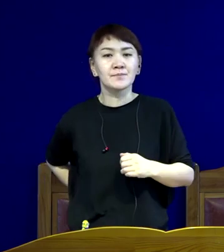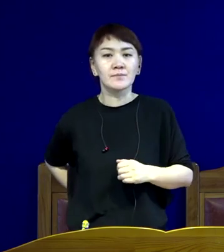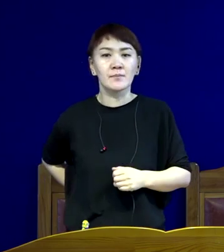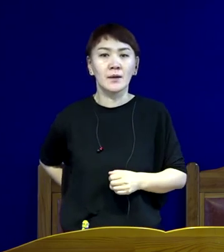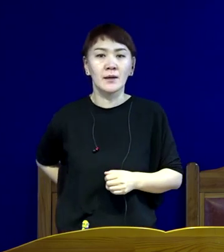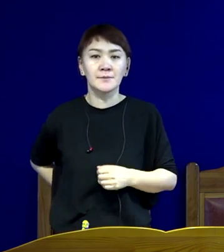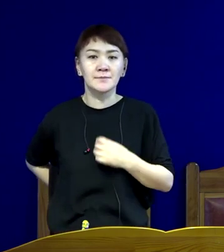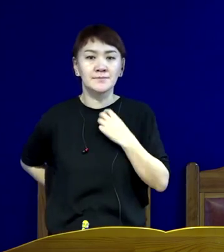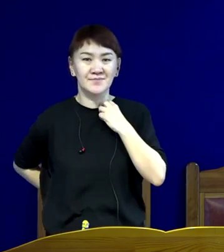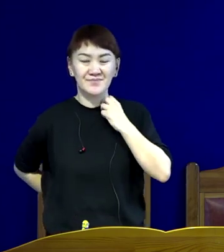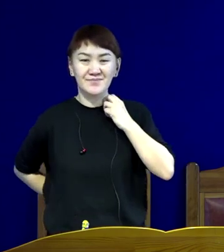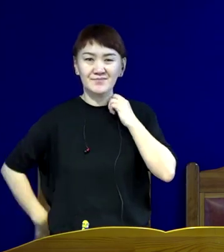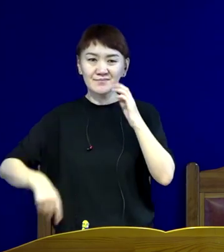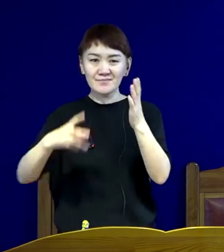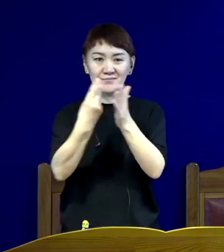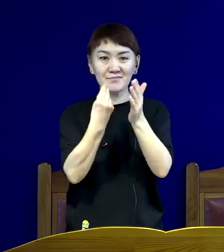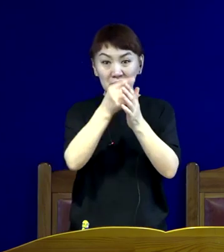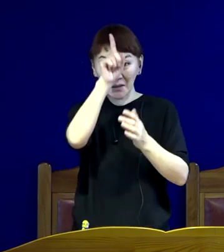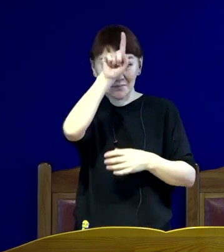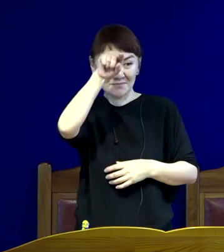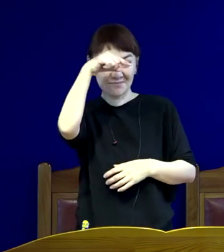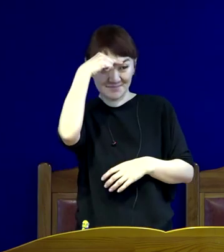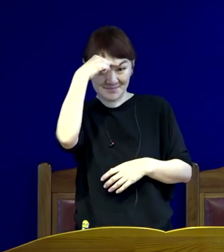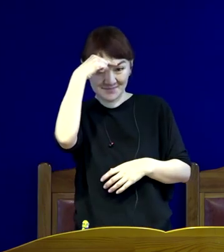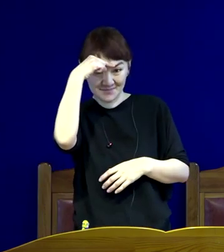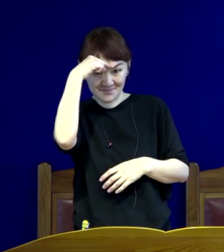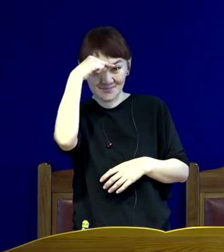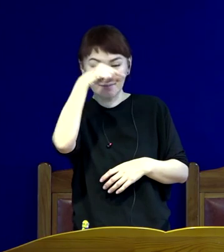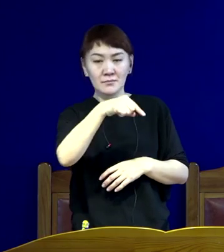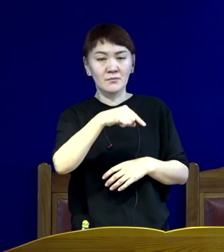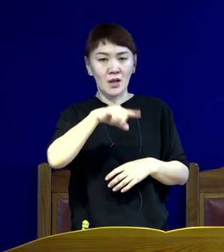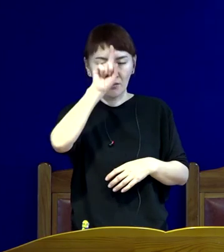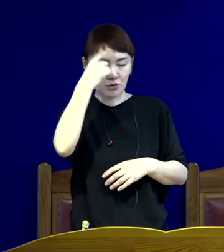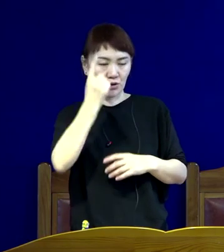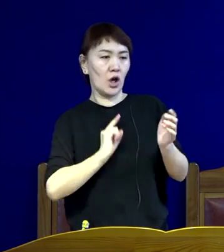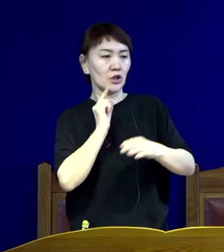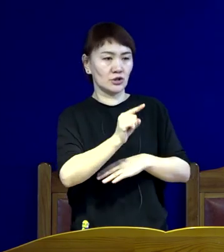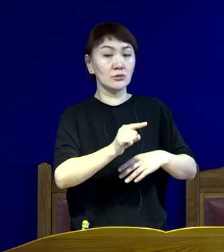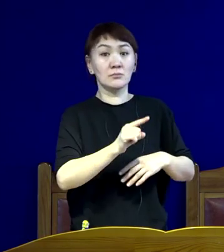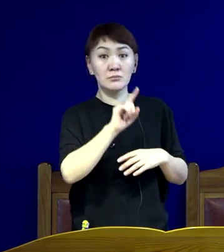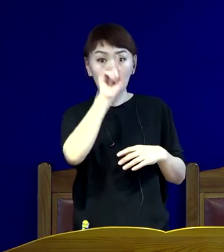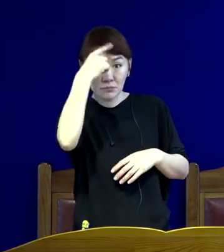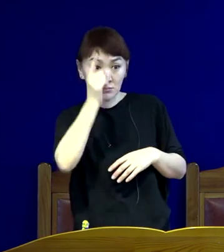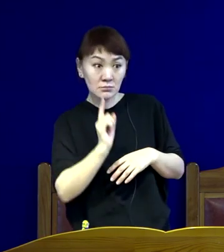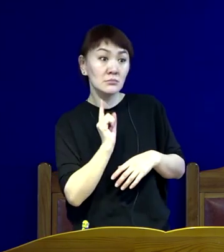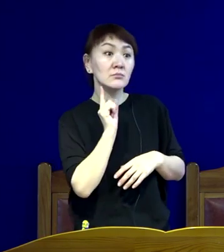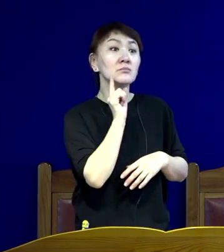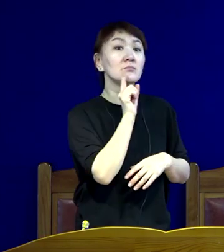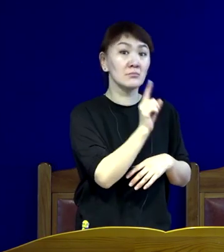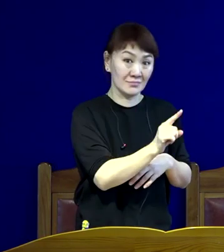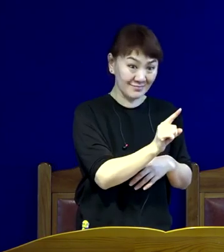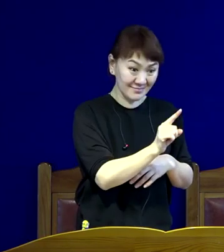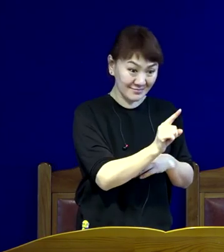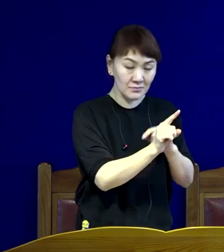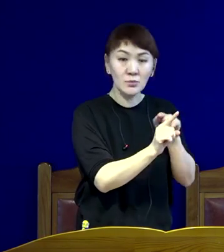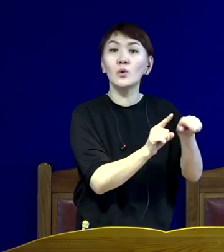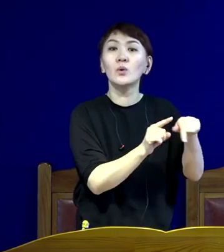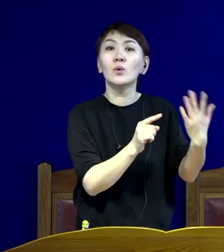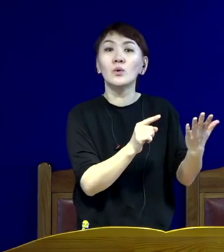аа. Хүмүүсээ эмнэлэг доошлог л бүх өвчин эмчлэгддэг билүү? Эмнэлэгт очиод ч үгч байгаа хүн байгаа. Эмнэлэг бол